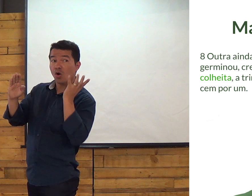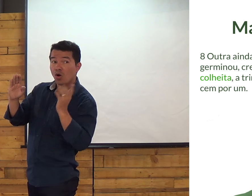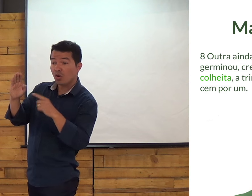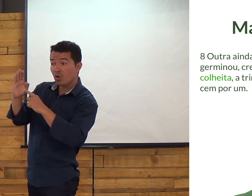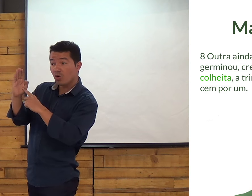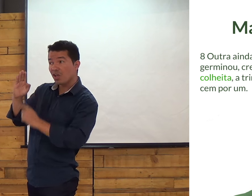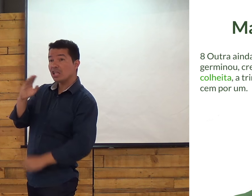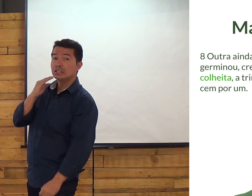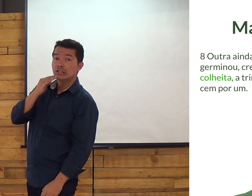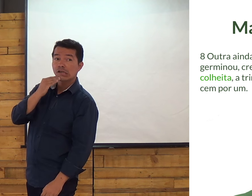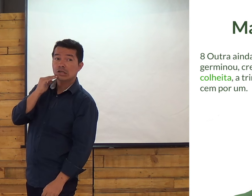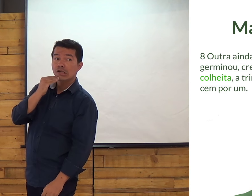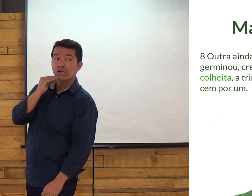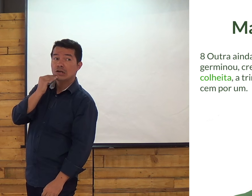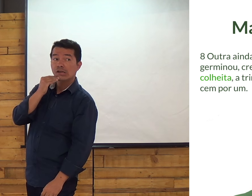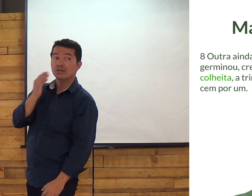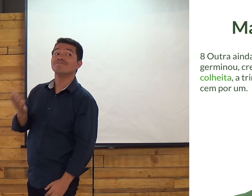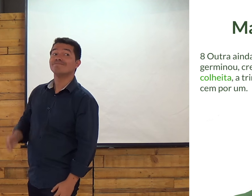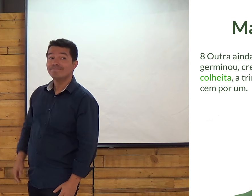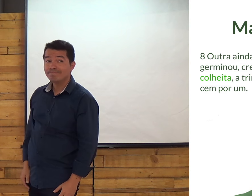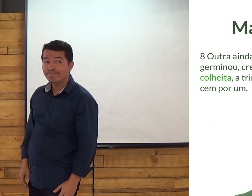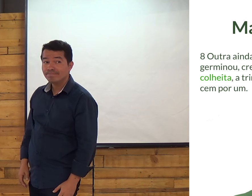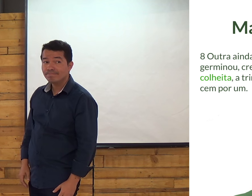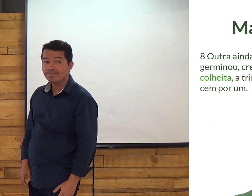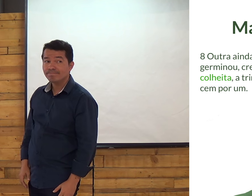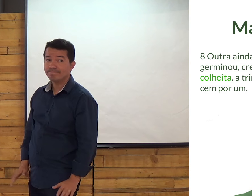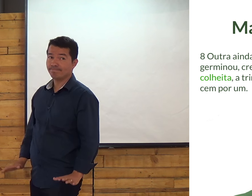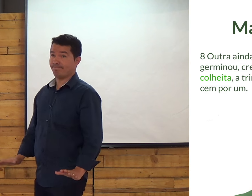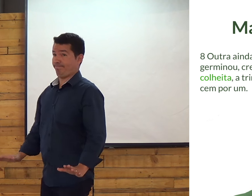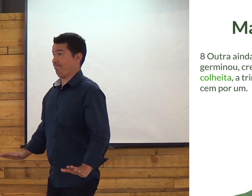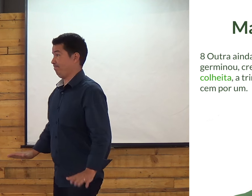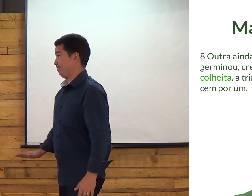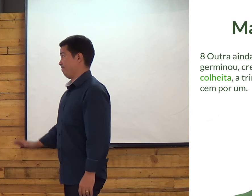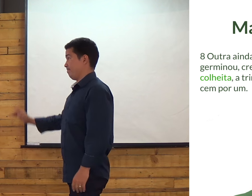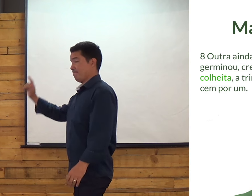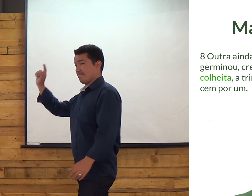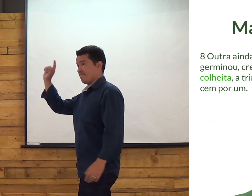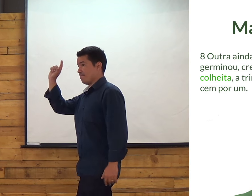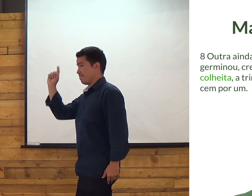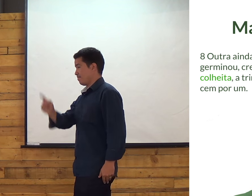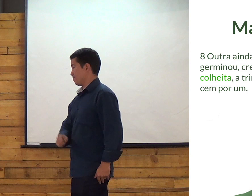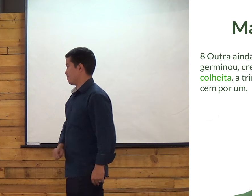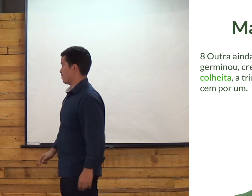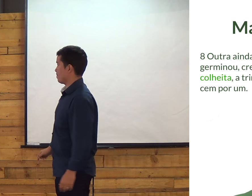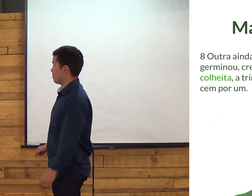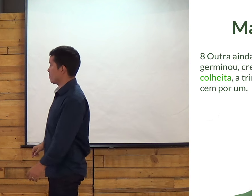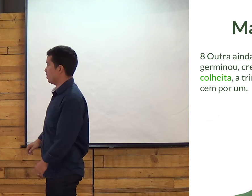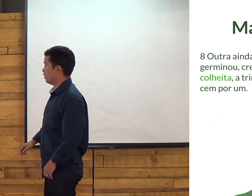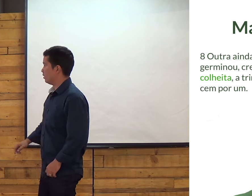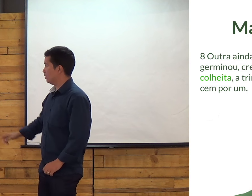Um bom solo? Ou cheio de pedras? Está firme? Ou está cheio de problemas? Pode passar.